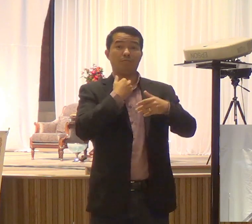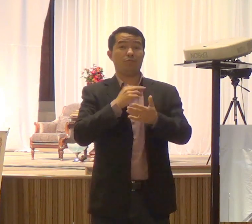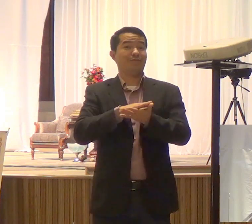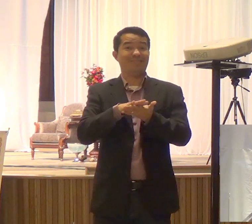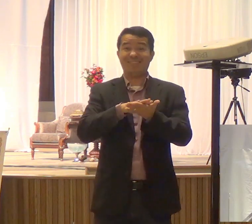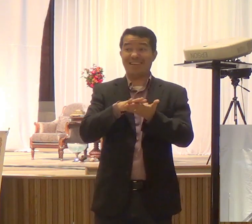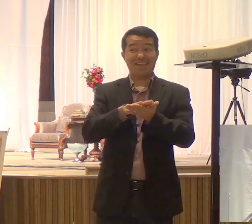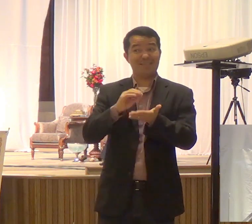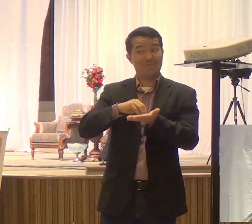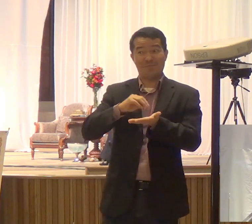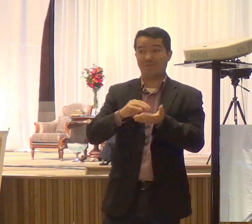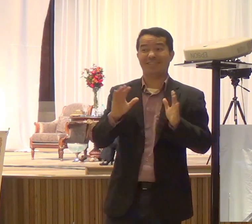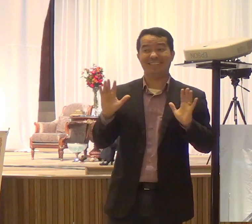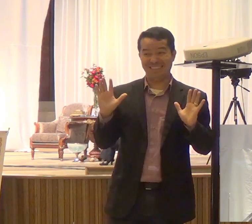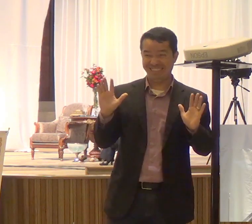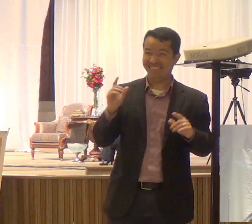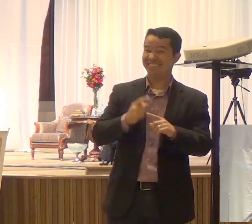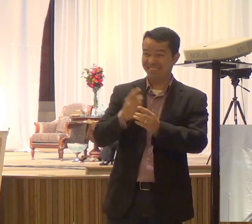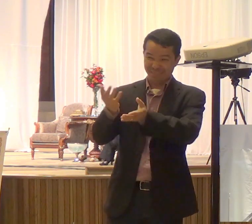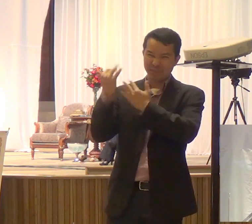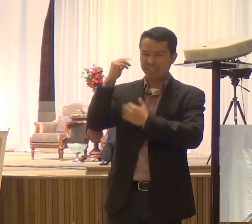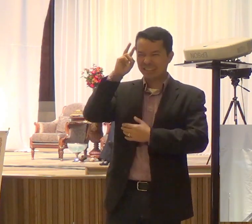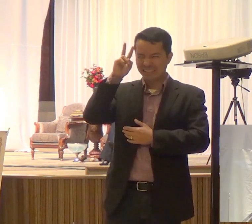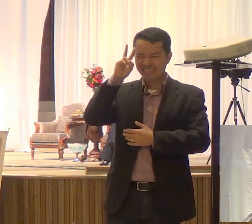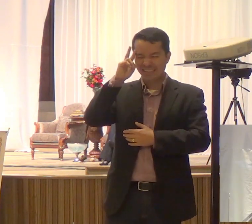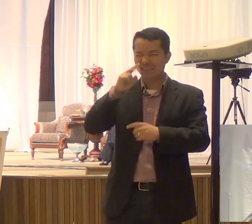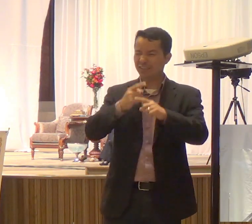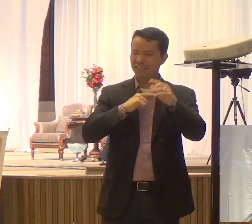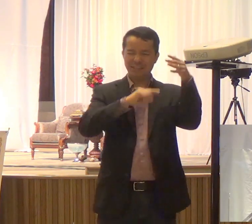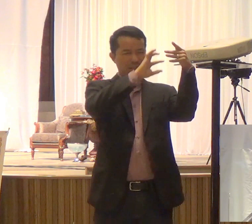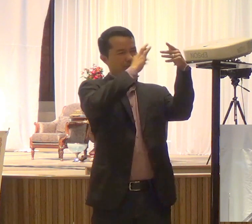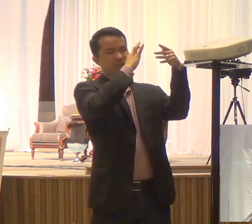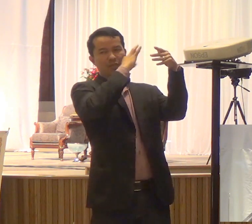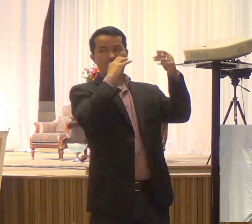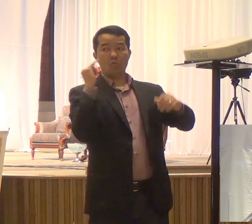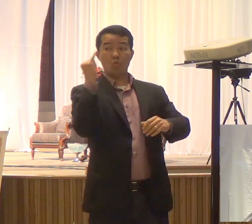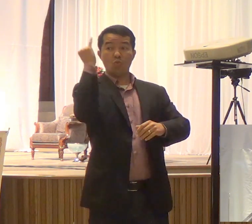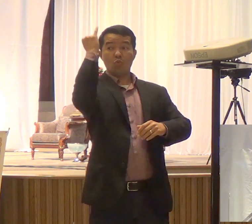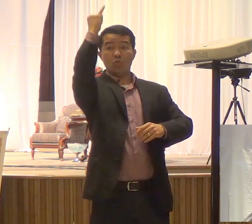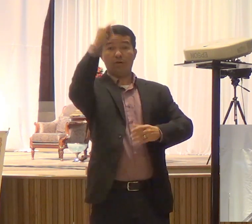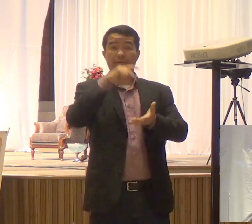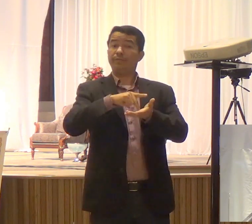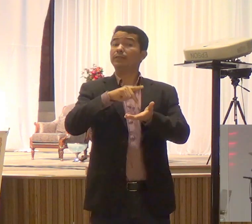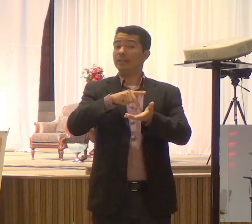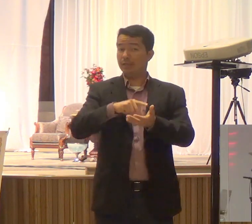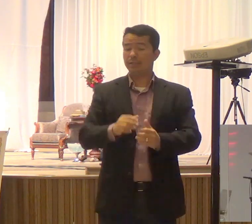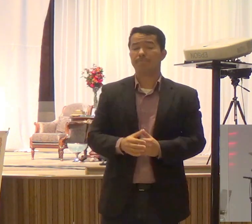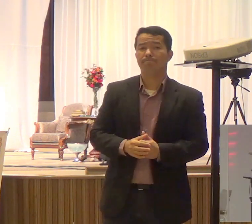né? Então, a gente vai estudar sobre isso e vai descobrir que a videira é uma planta muito importante, muito